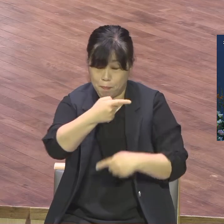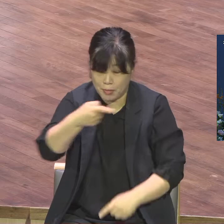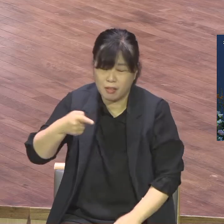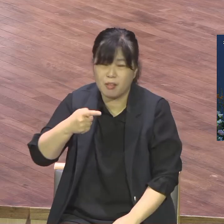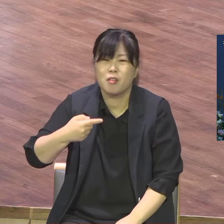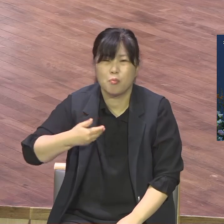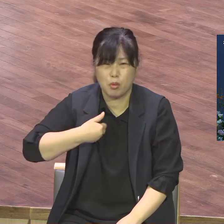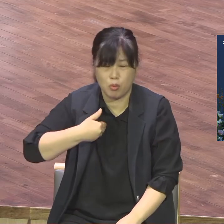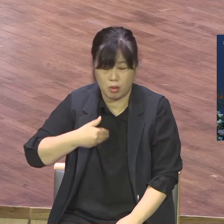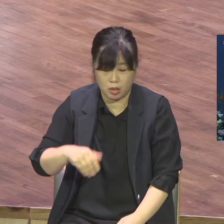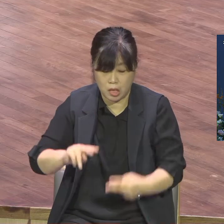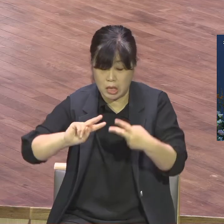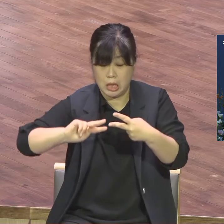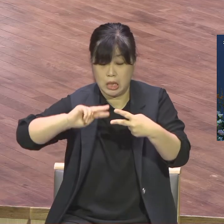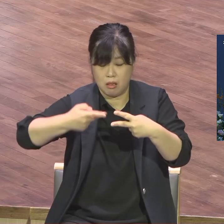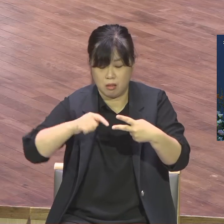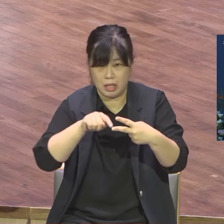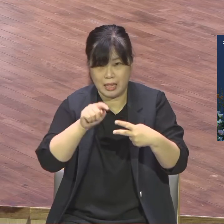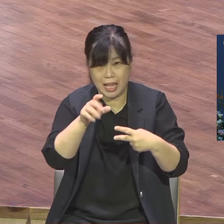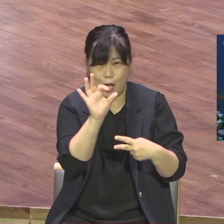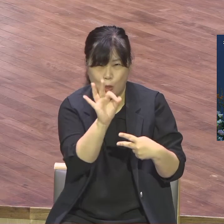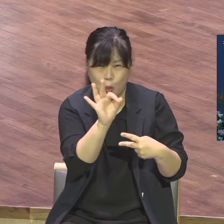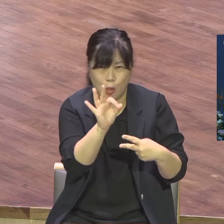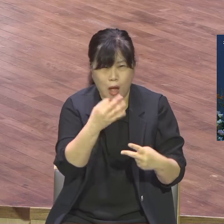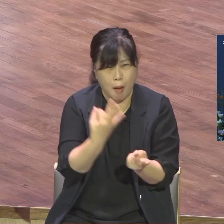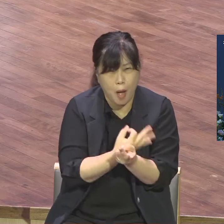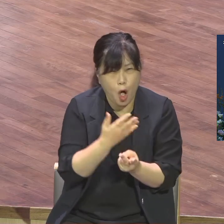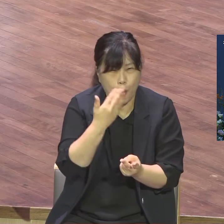구원 받습니까? 속고 받습니까? 아닙니다.